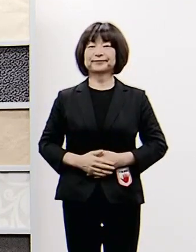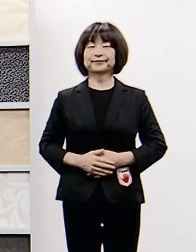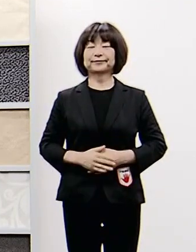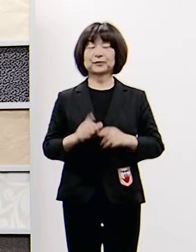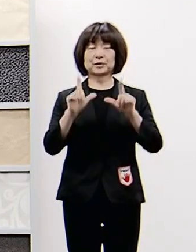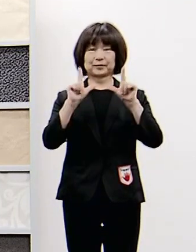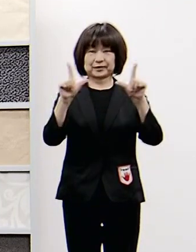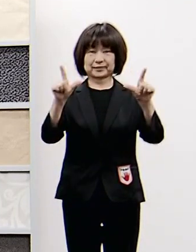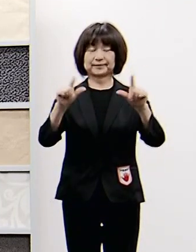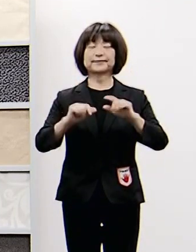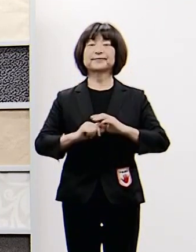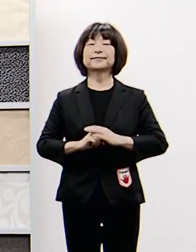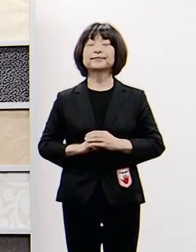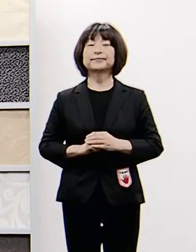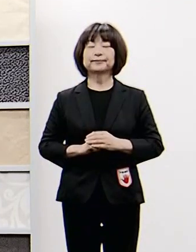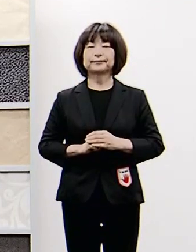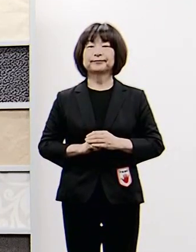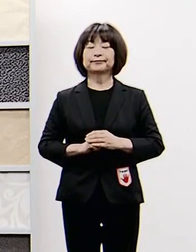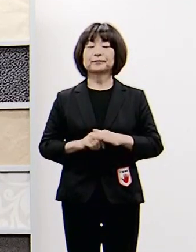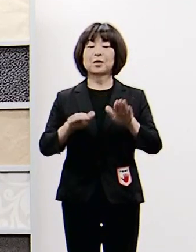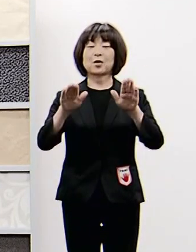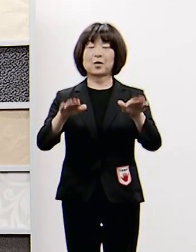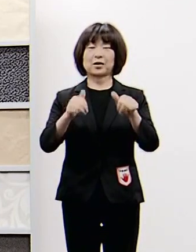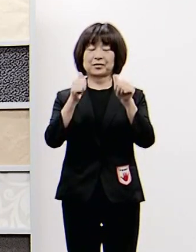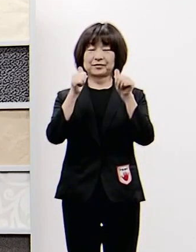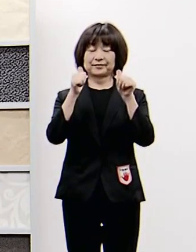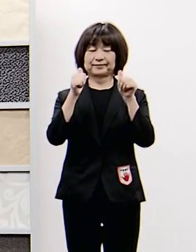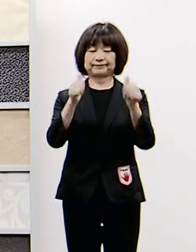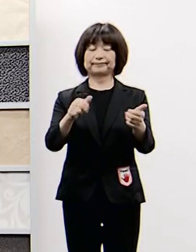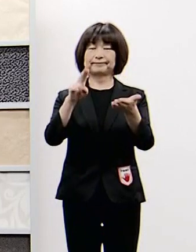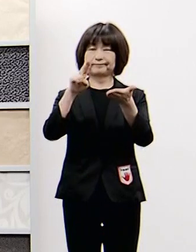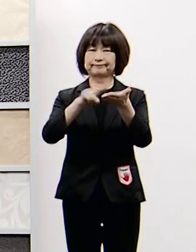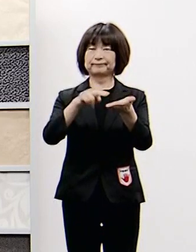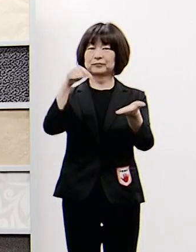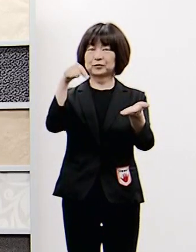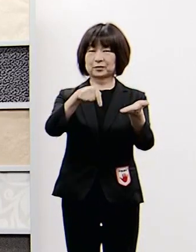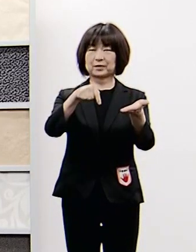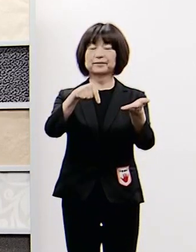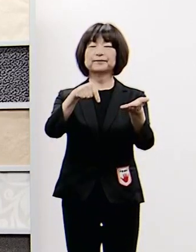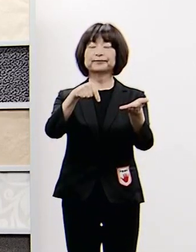まずですね今回の判決におきまして何よりも